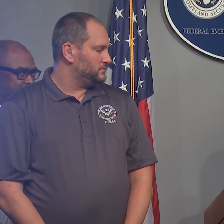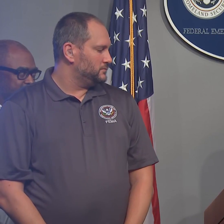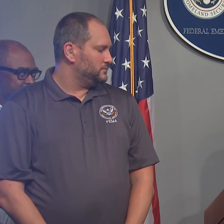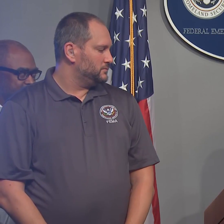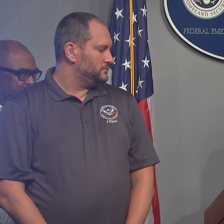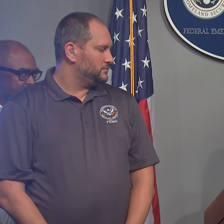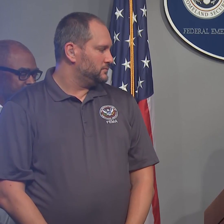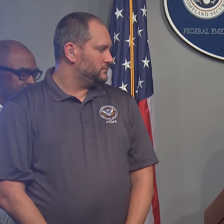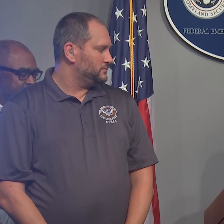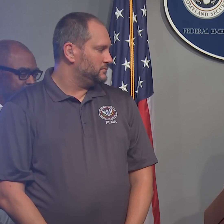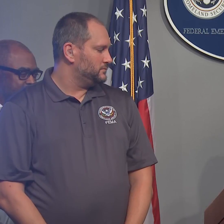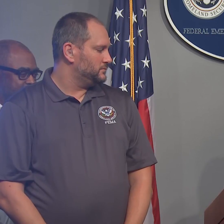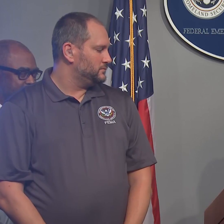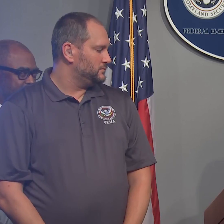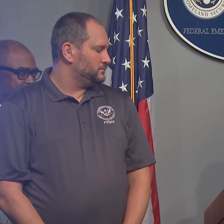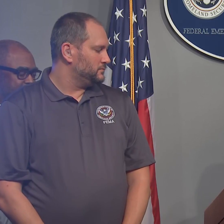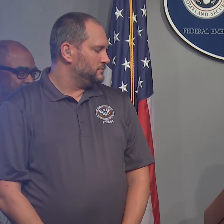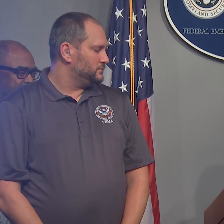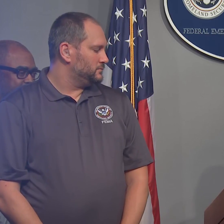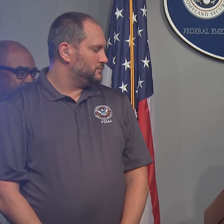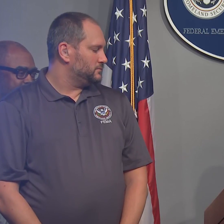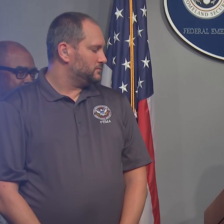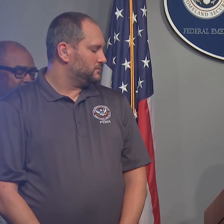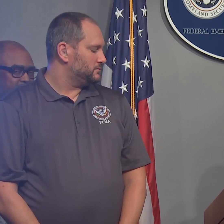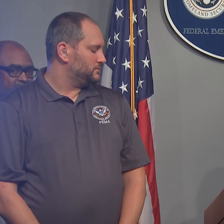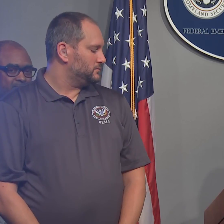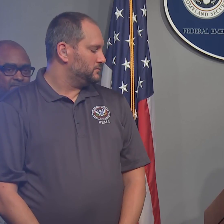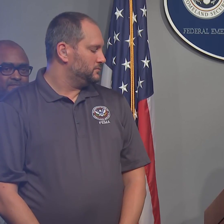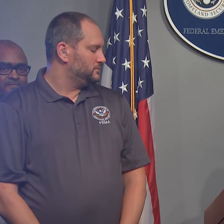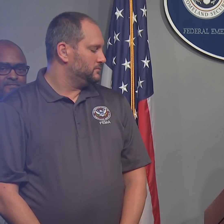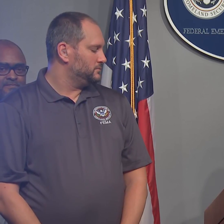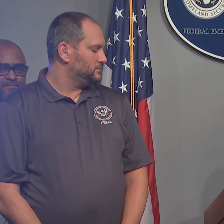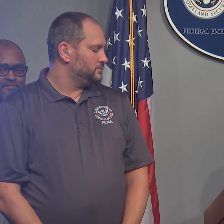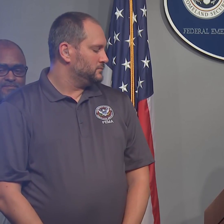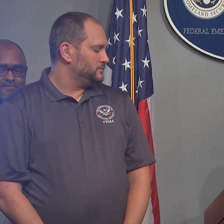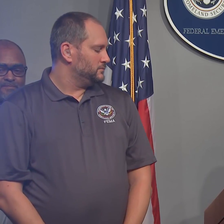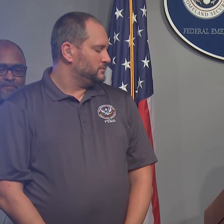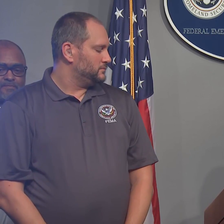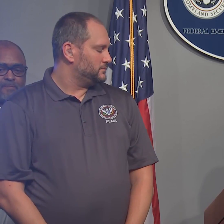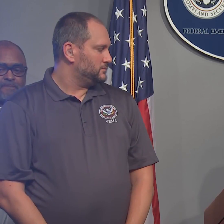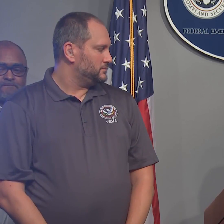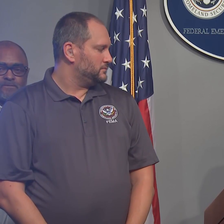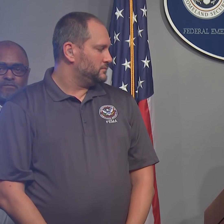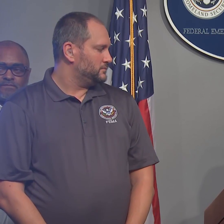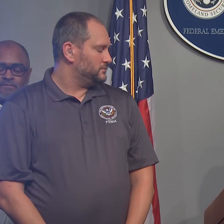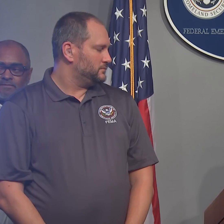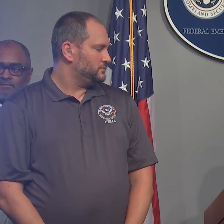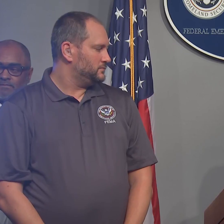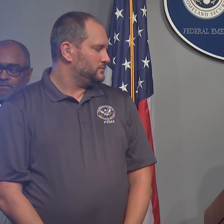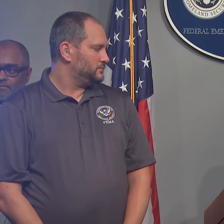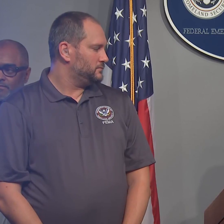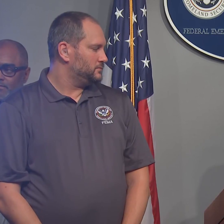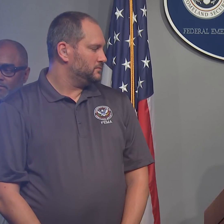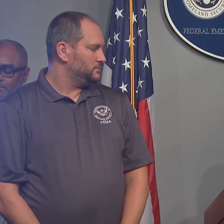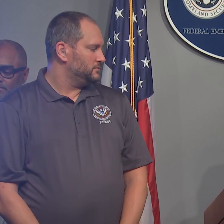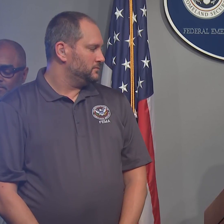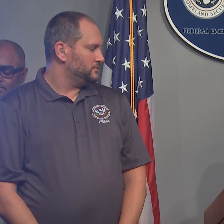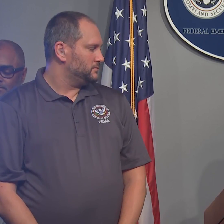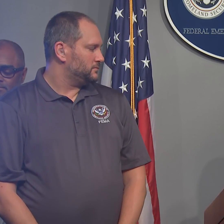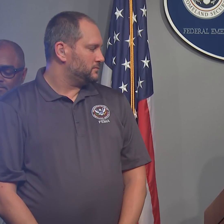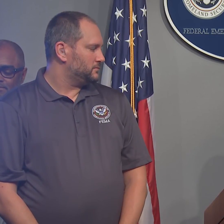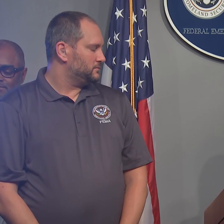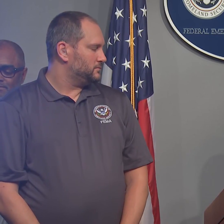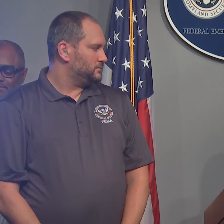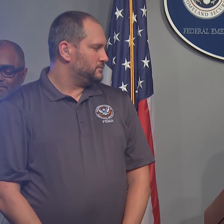locales y esa ventana para poder evacuar ya se está cerrando. También,